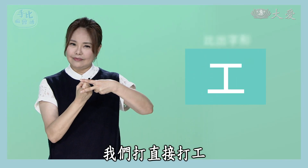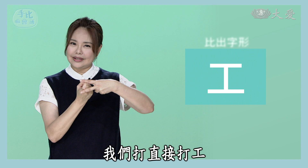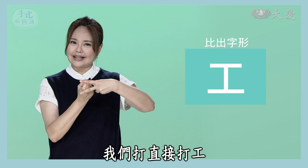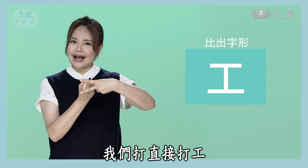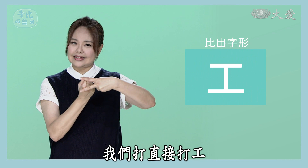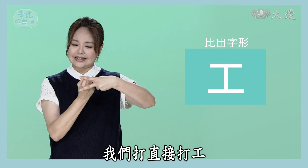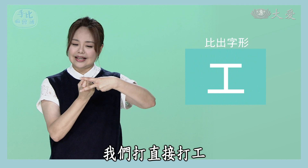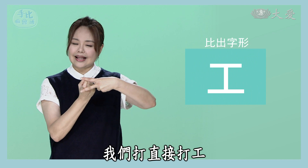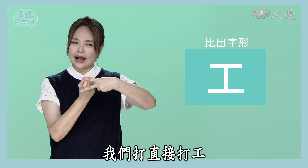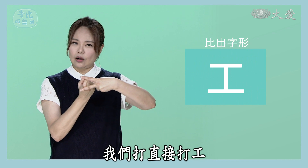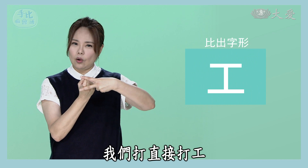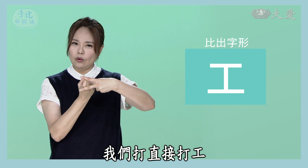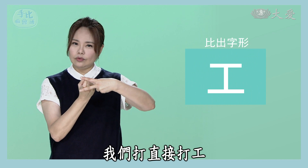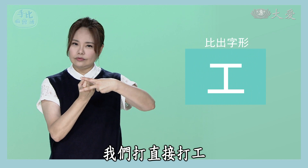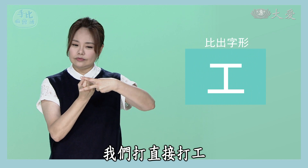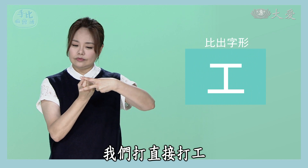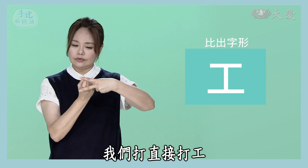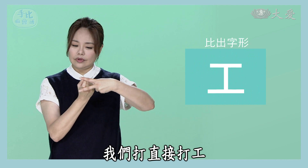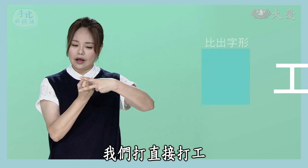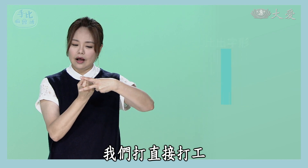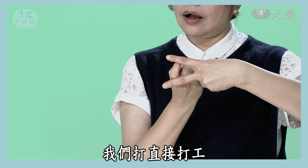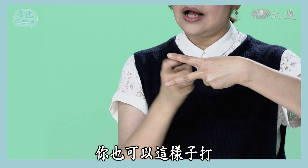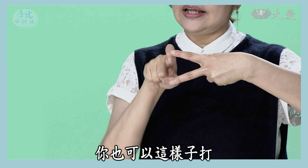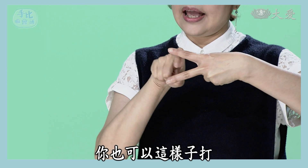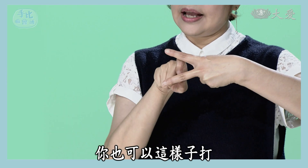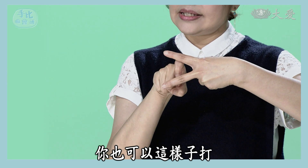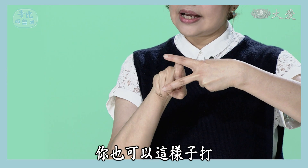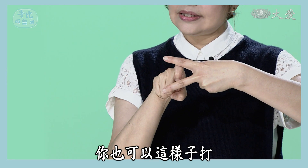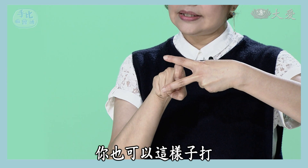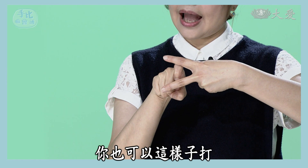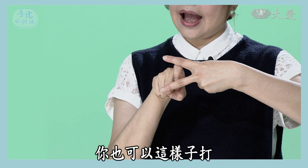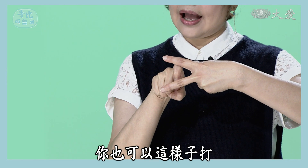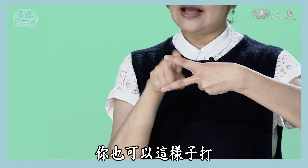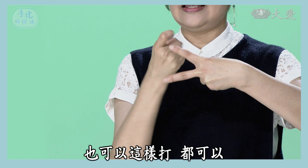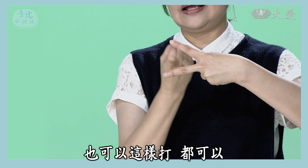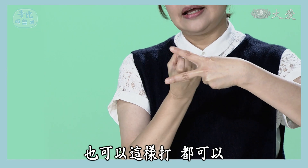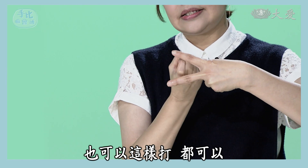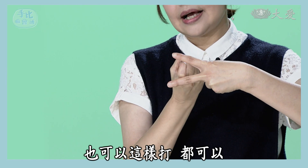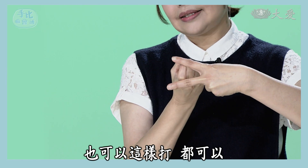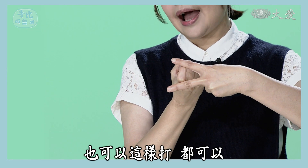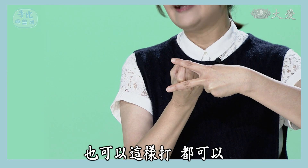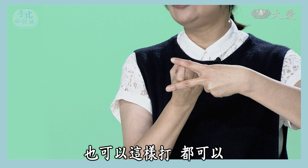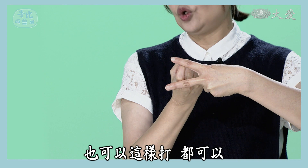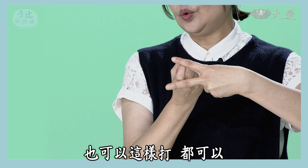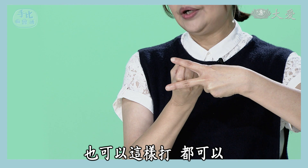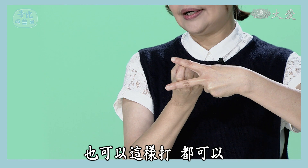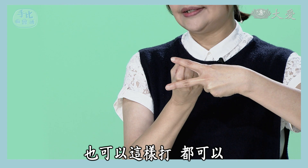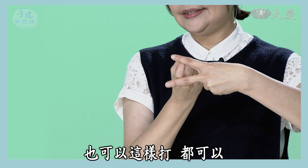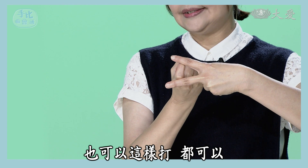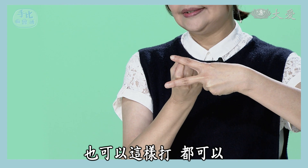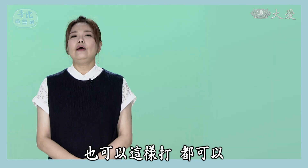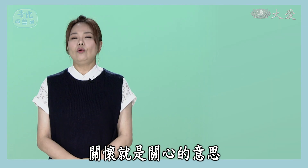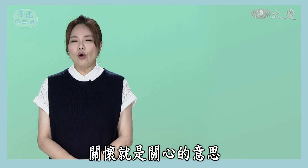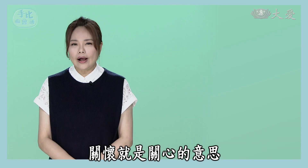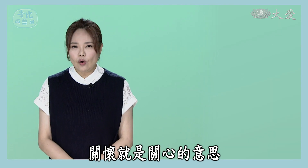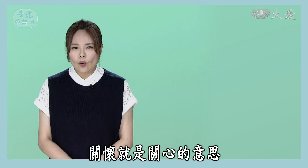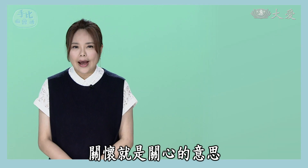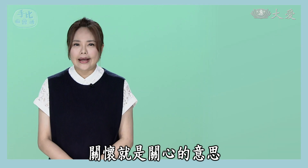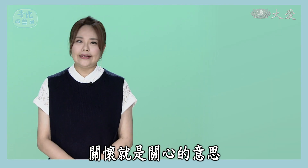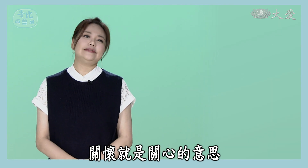打直接打弓，哦，你也可以这样子打，也可以这样打，都可以。关怀就